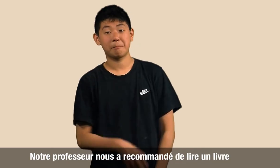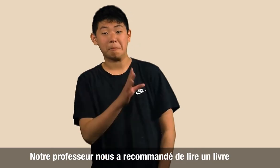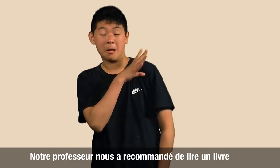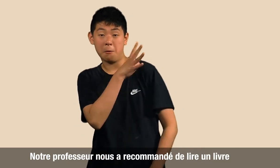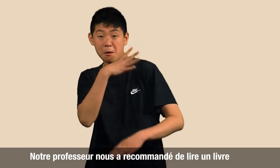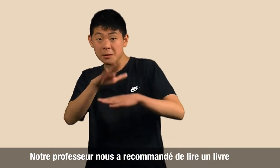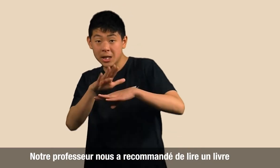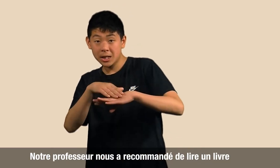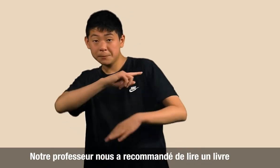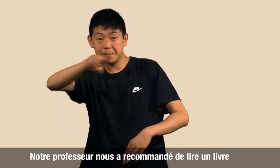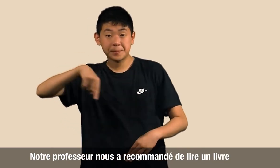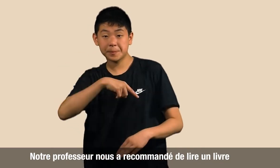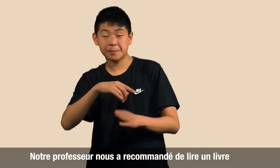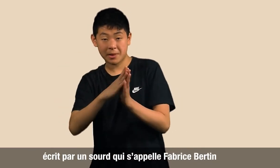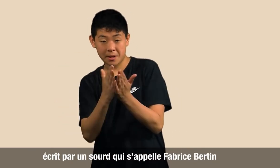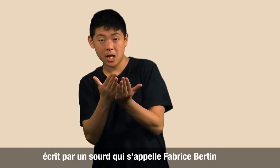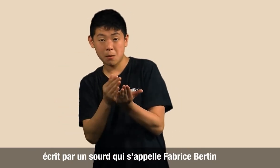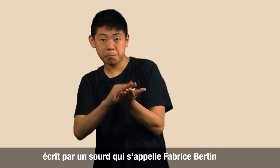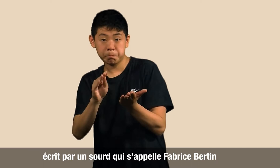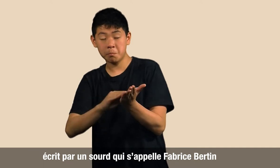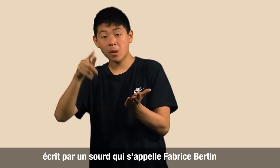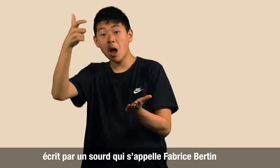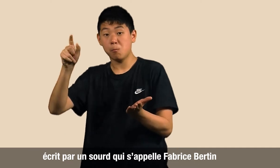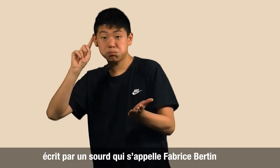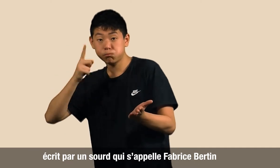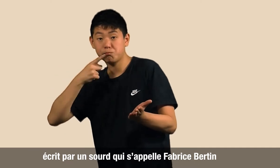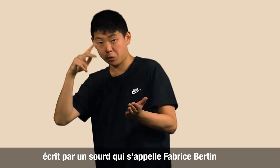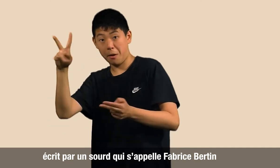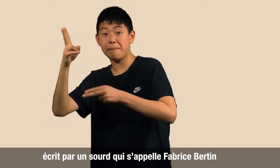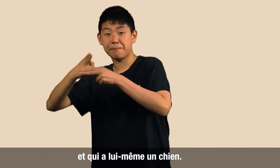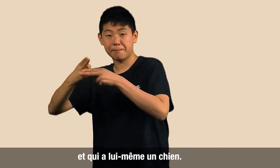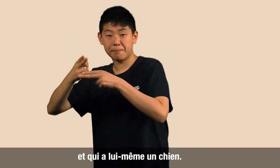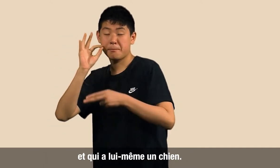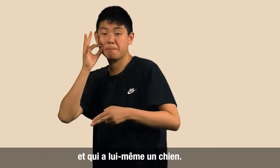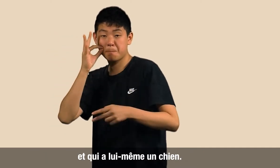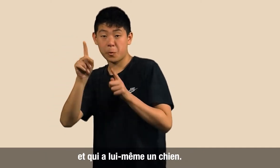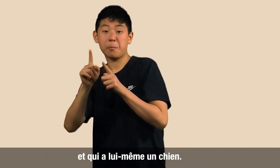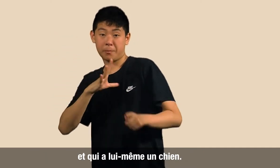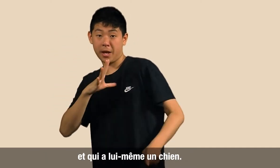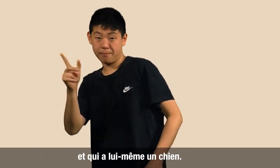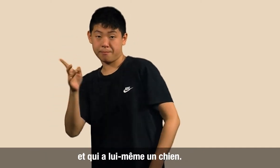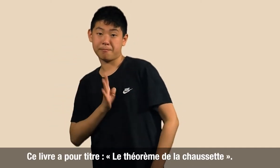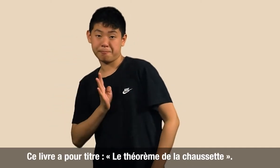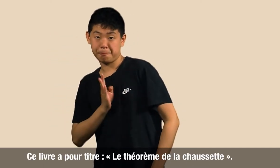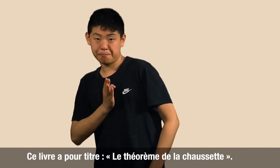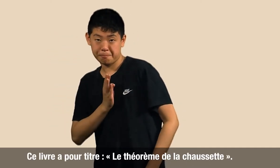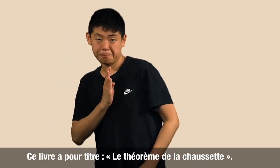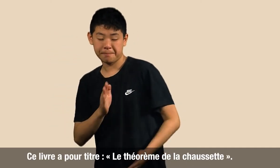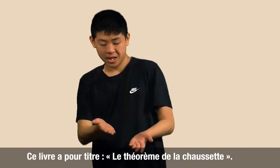Notre professeur nous a recommandé de lire un livre écrit par un sourd qui s'appelle Fabrice Bertin et qui a lui-même un chien. Ce livre a pour